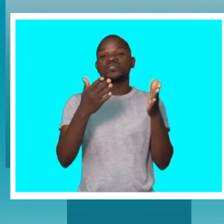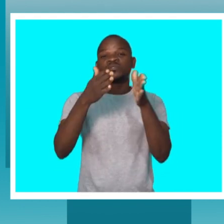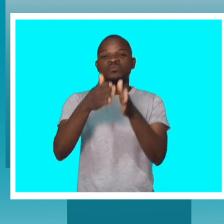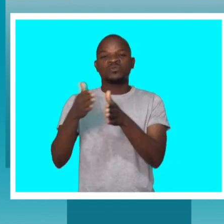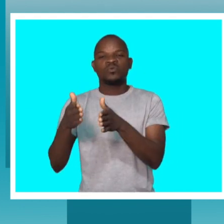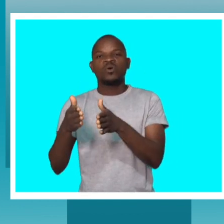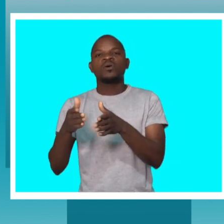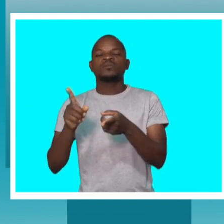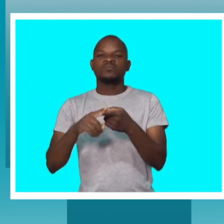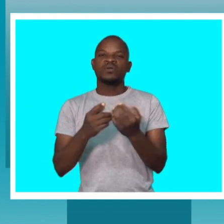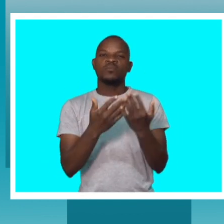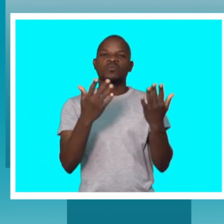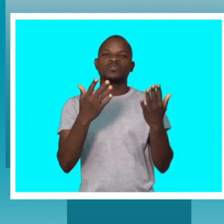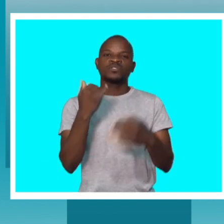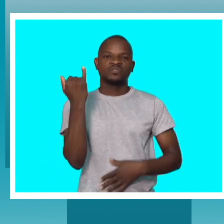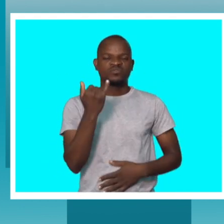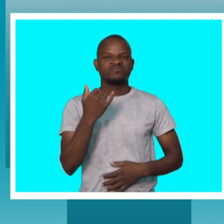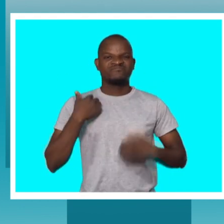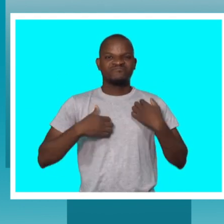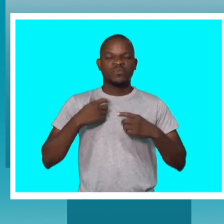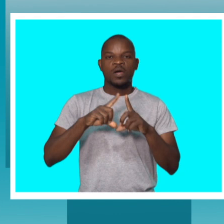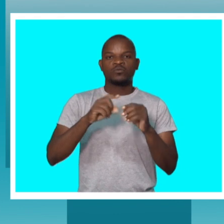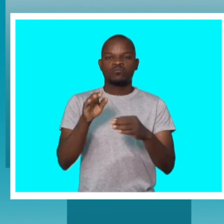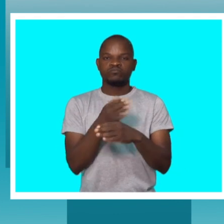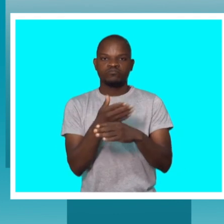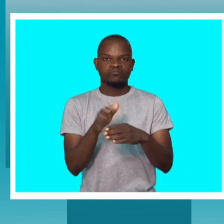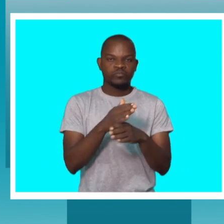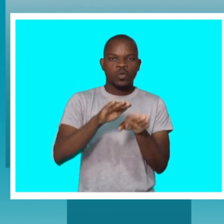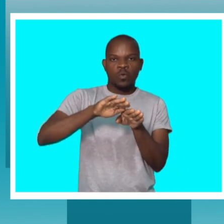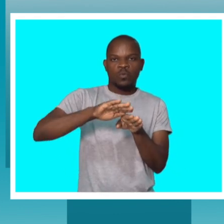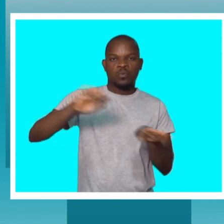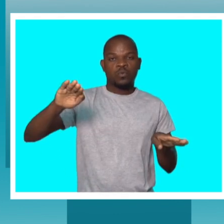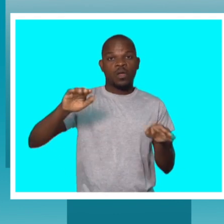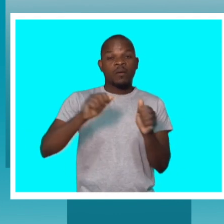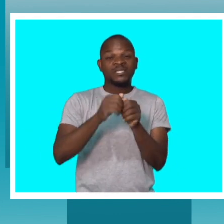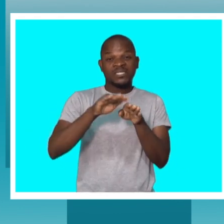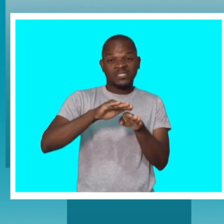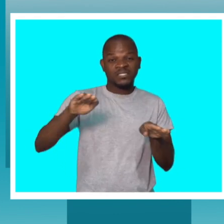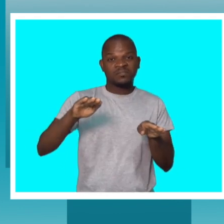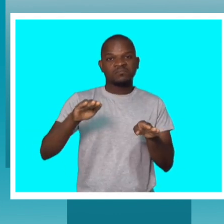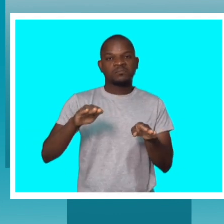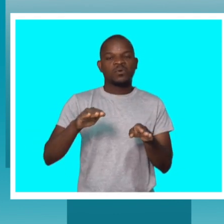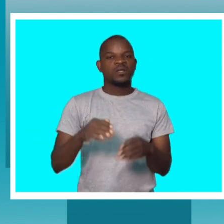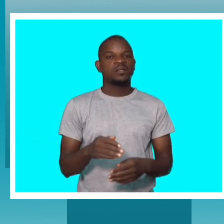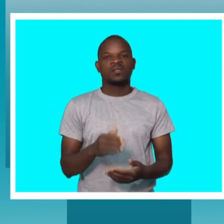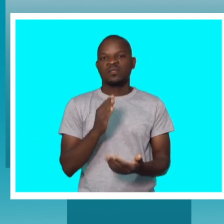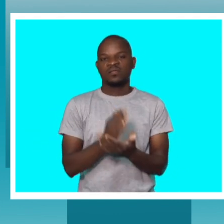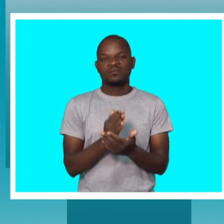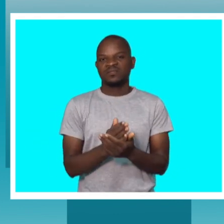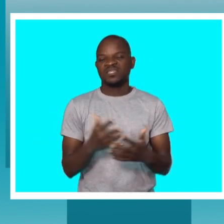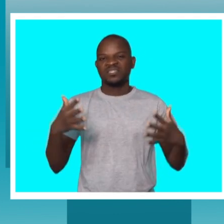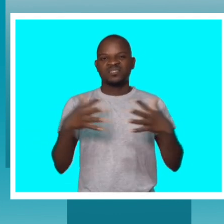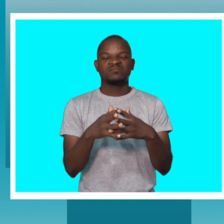Muitas pessoas, muitas instituições concentraram-se nas rampas. E, mesmo tendo feito as rampas, não usaram as